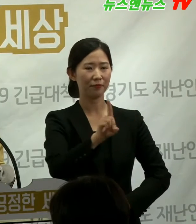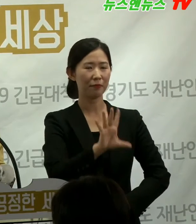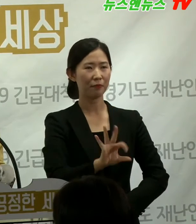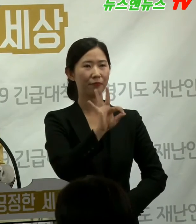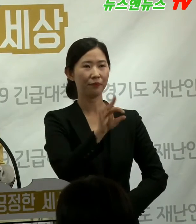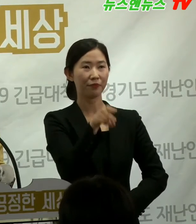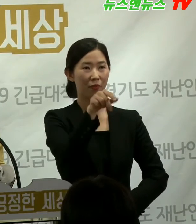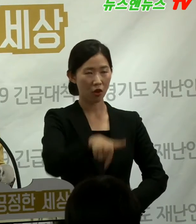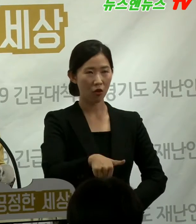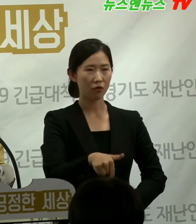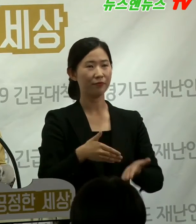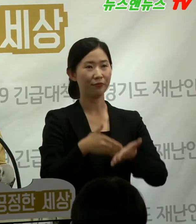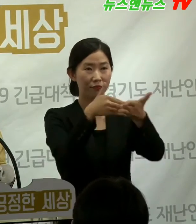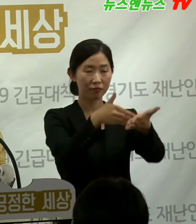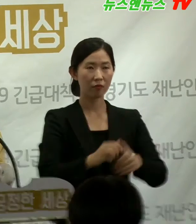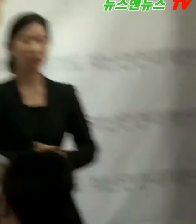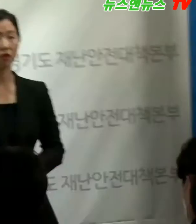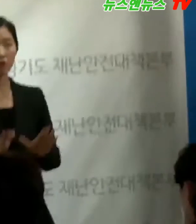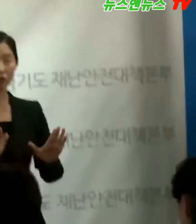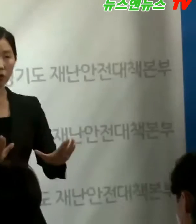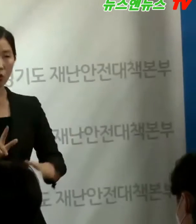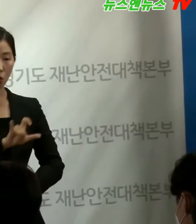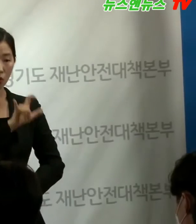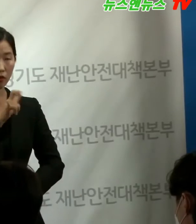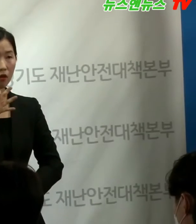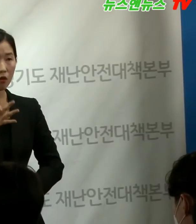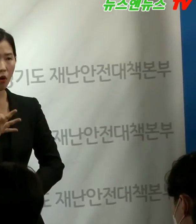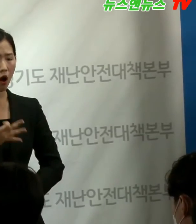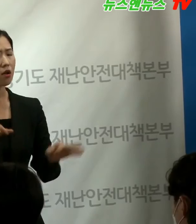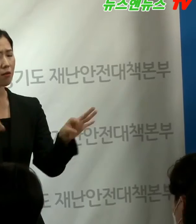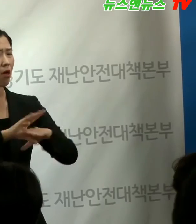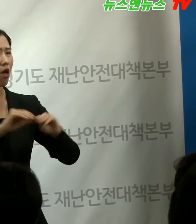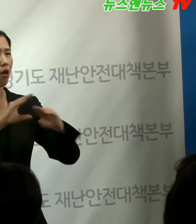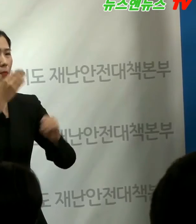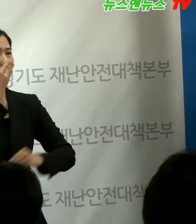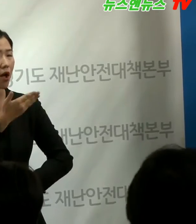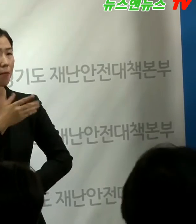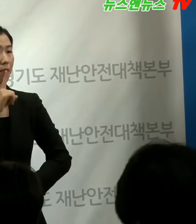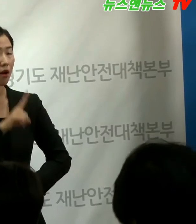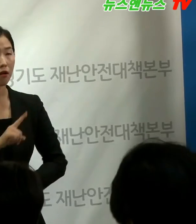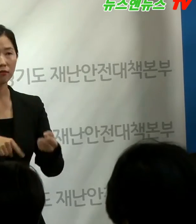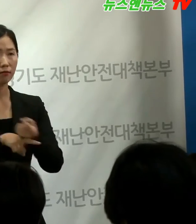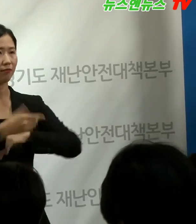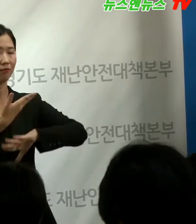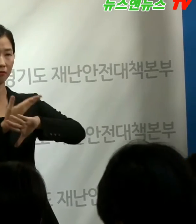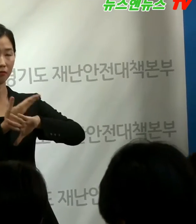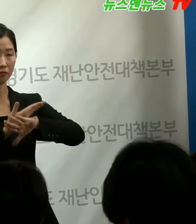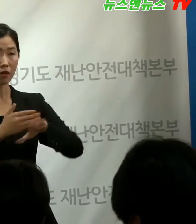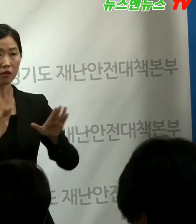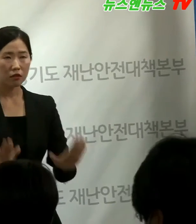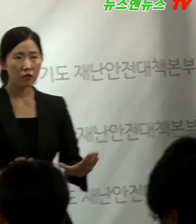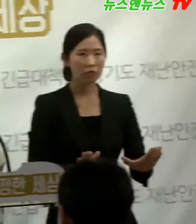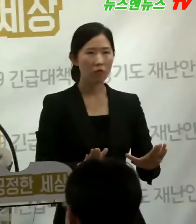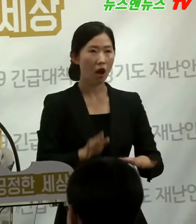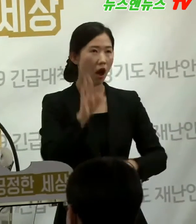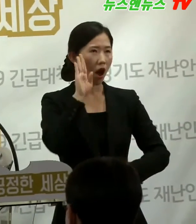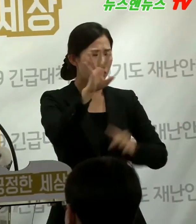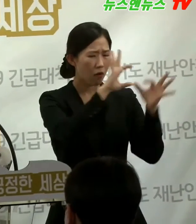코로나19를 단기간에 방면을 할 수 있다는 낙관이 아니라 코로나19의 토착화와 원치 않는 동거를